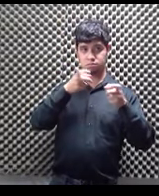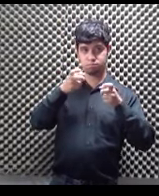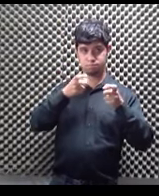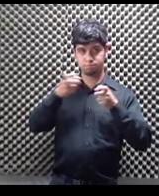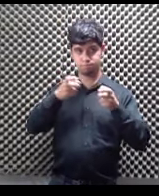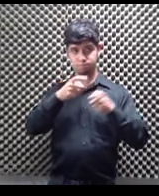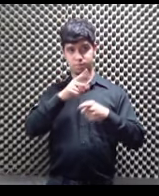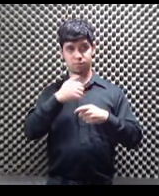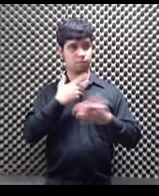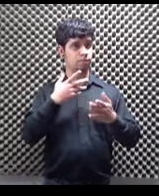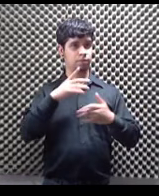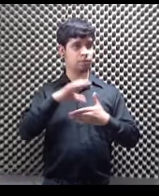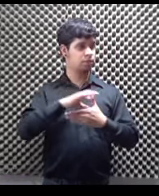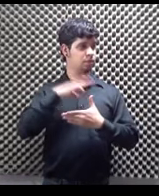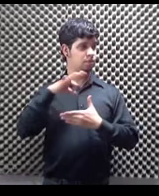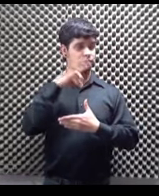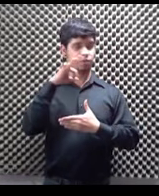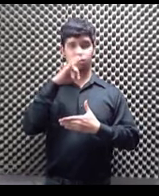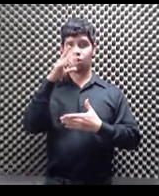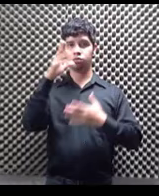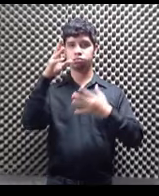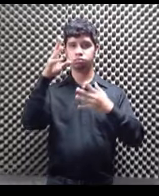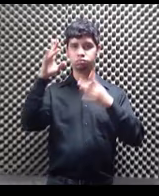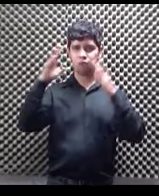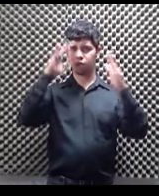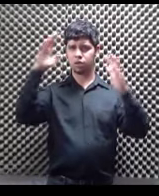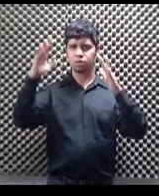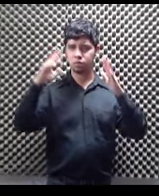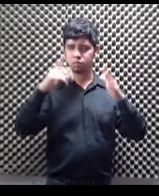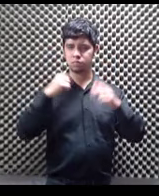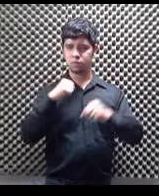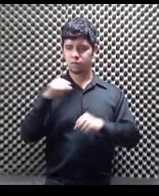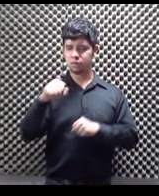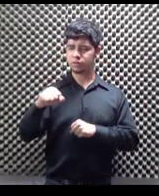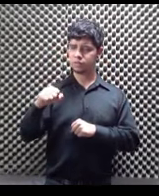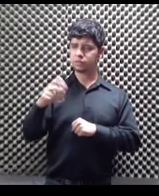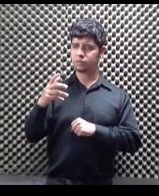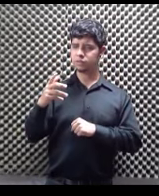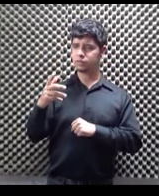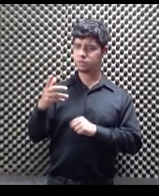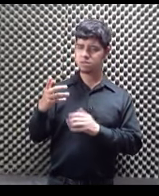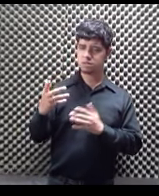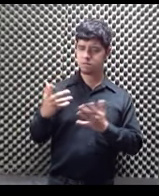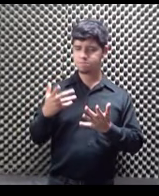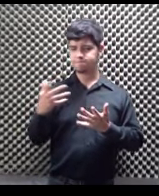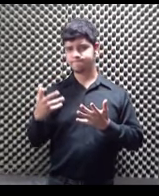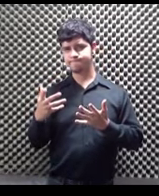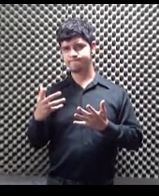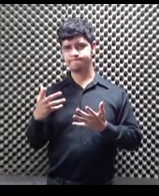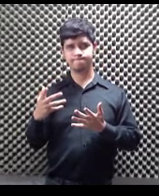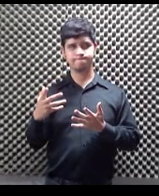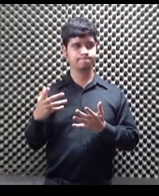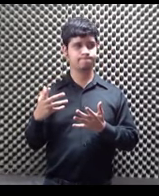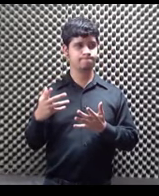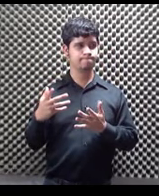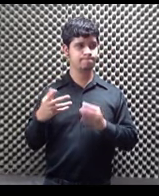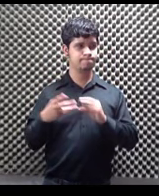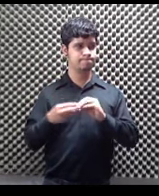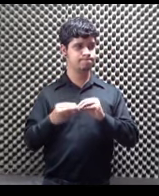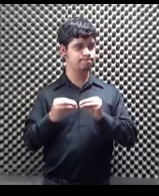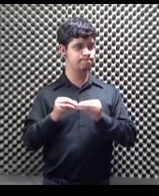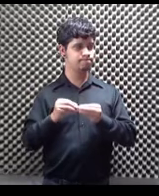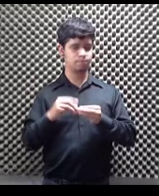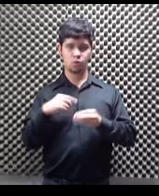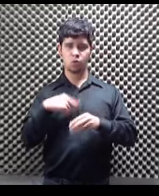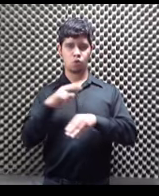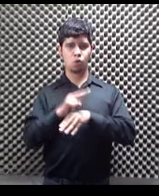espíritu lentamente creativo, no le hablen de números ni de sí, bueno, tú sabes, es que pues, de momento son números que no usa